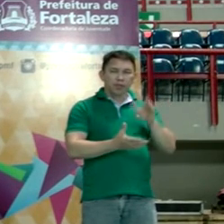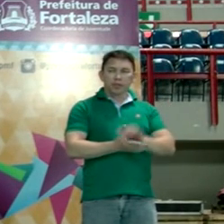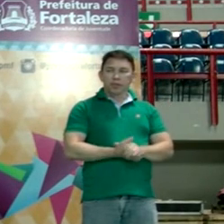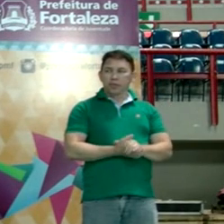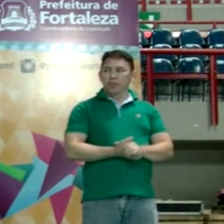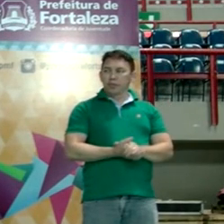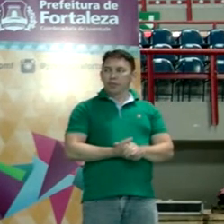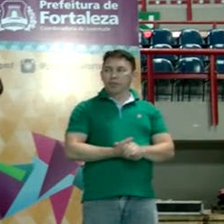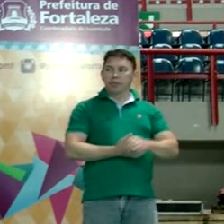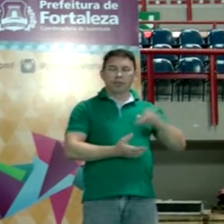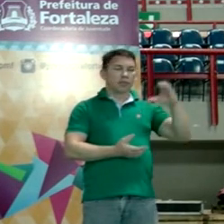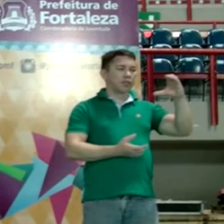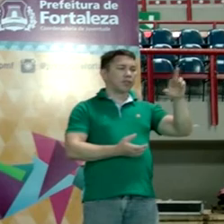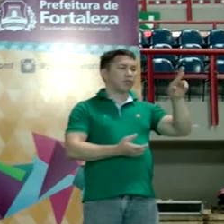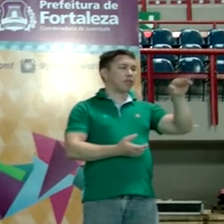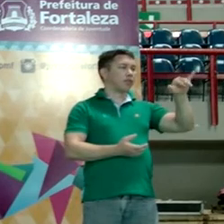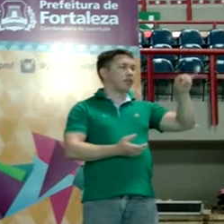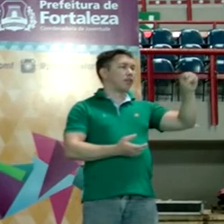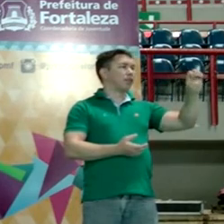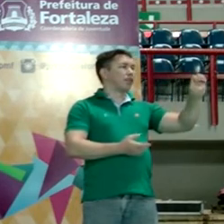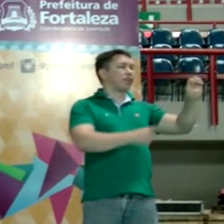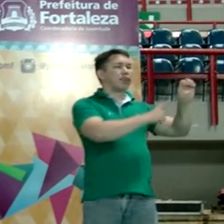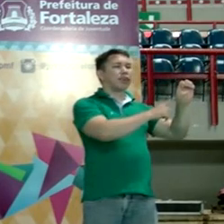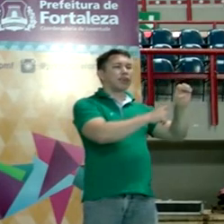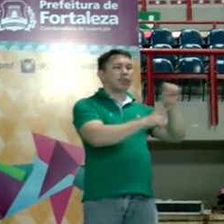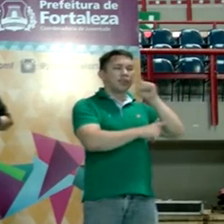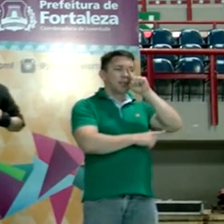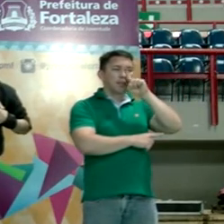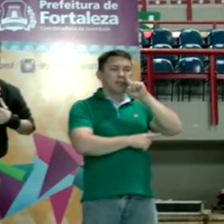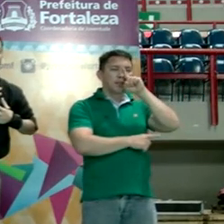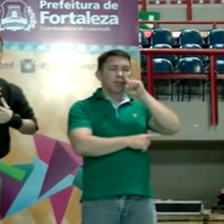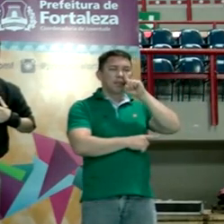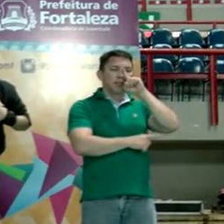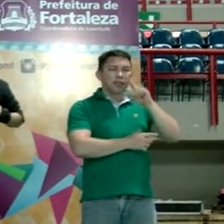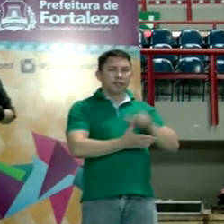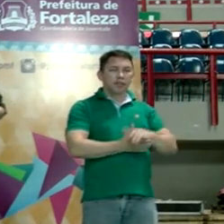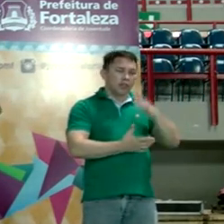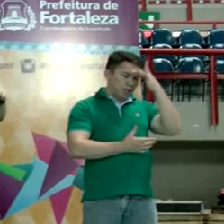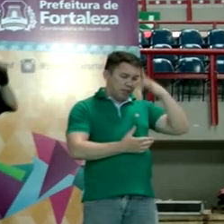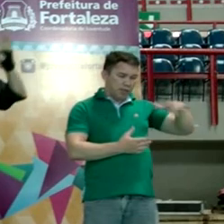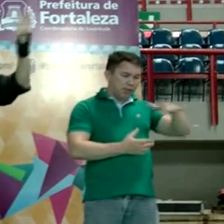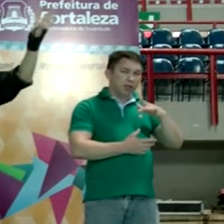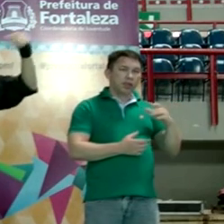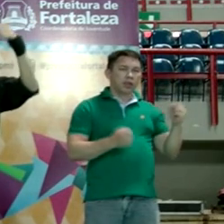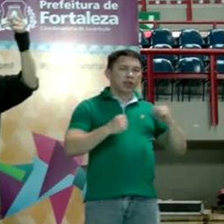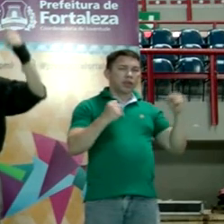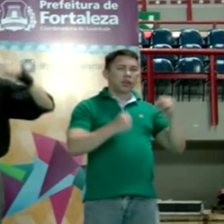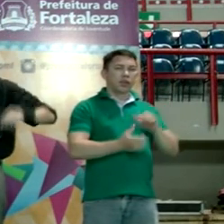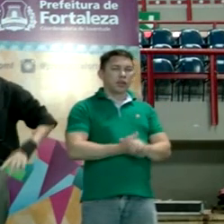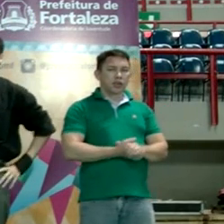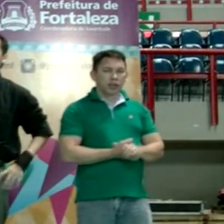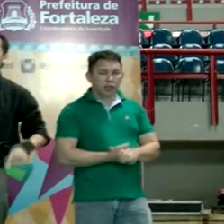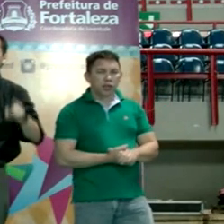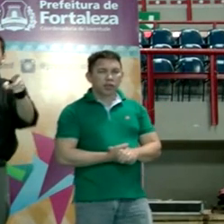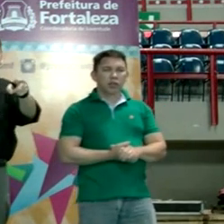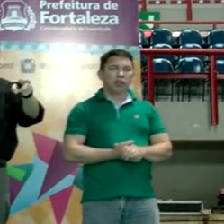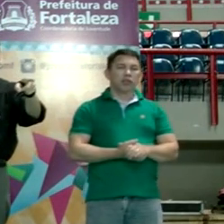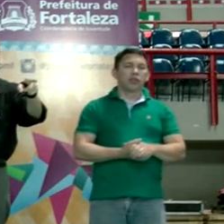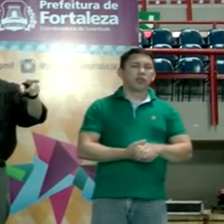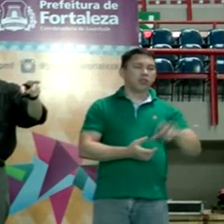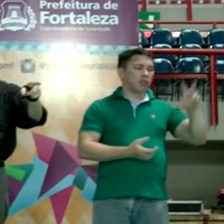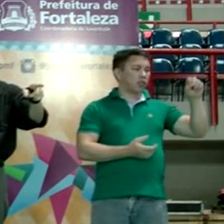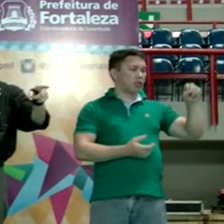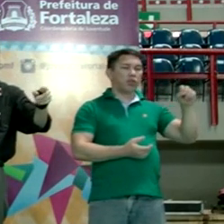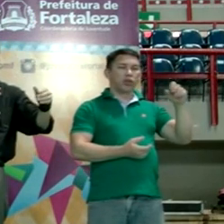quem? Gostei da sua frase. É a crise. Meu amigo, tem gente que está adorando. Se o dólar tivesse 50 reais era melhor.